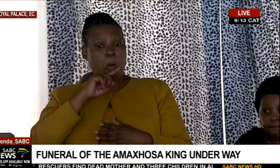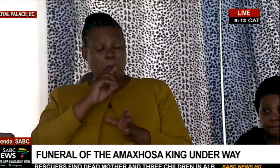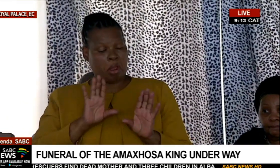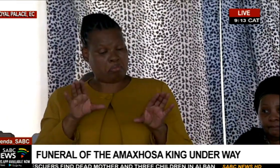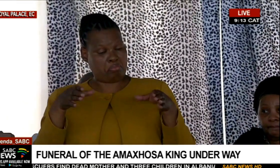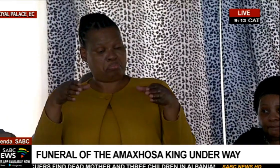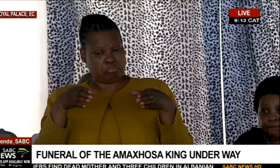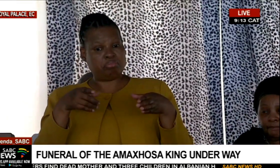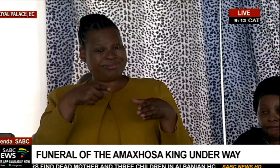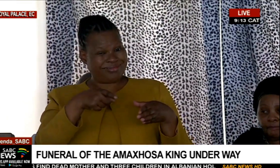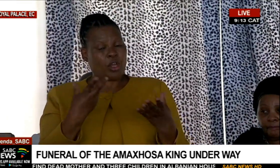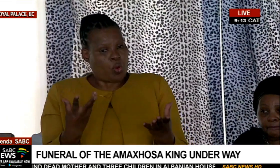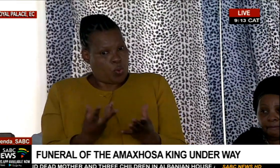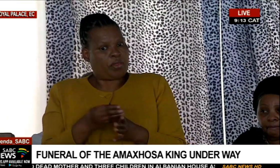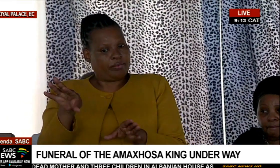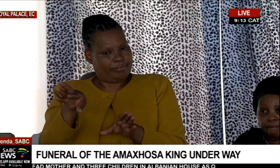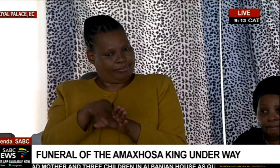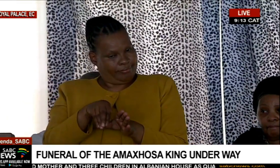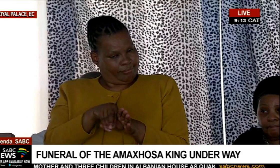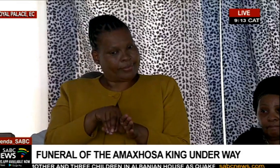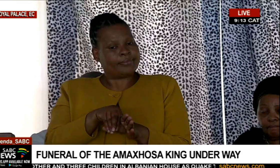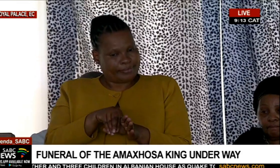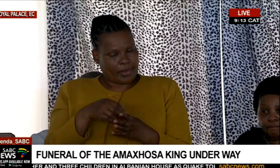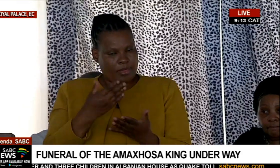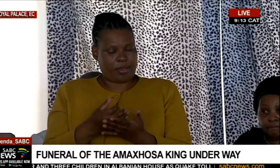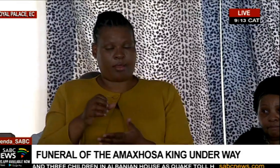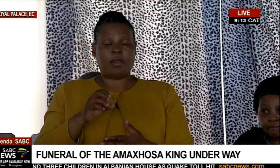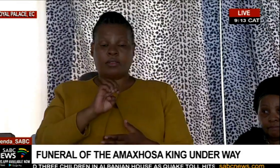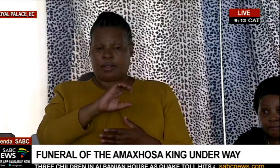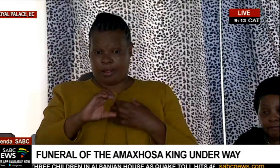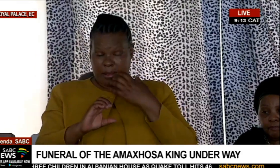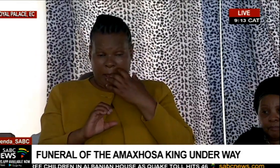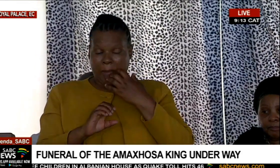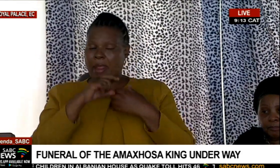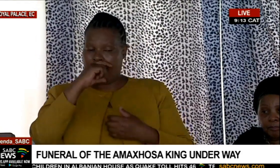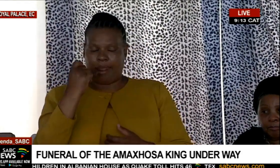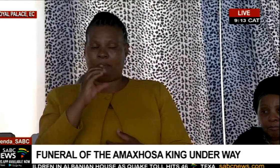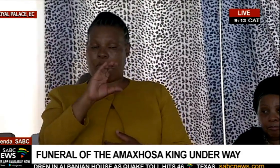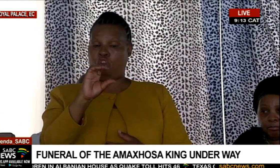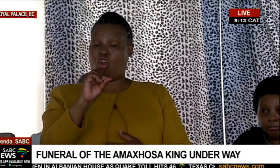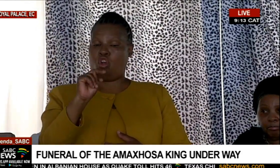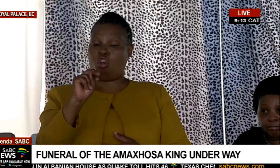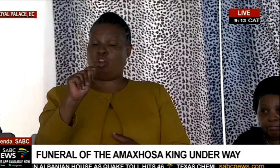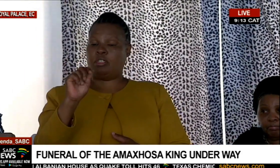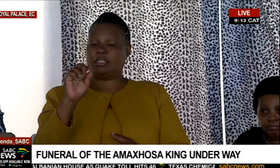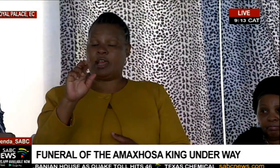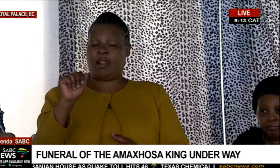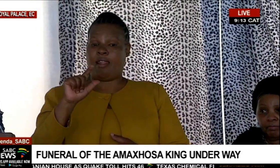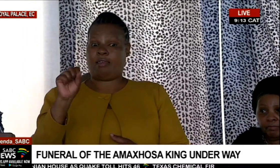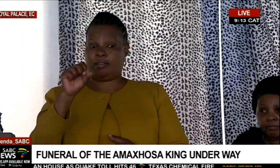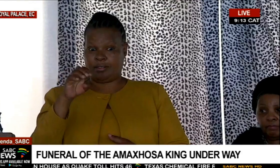lombutho wenkokheli zomthonyama kweli iContralesa, ukumkani uzwelonke ikumkani yokuqala